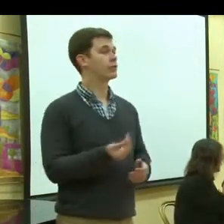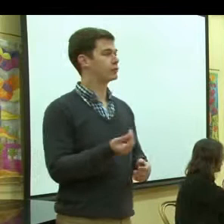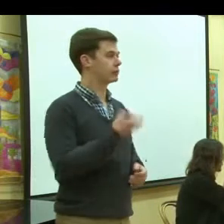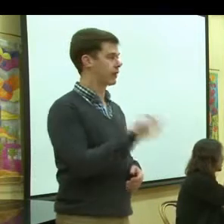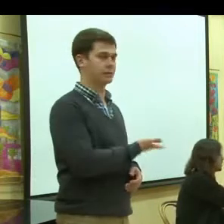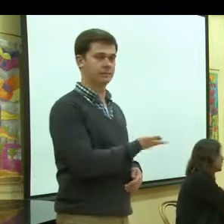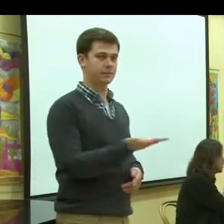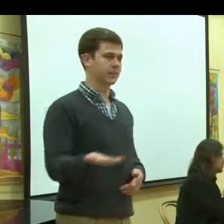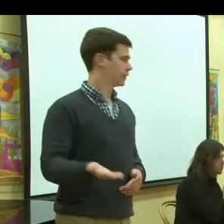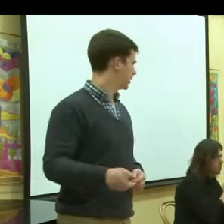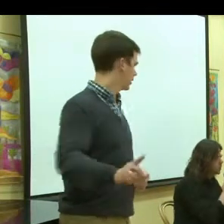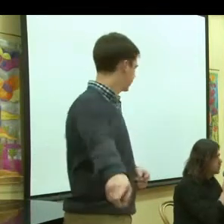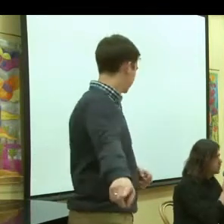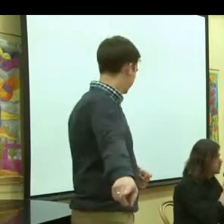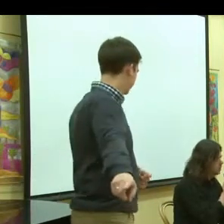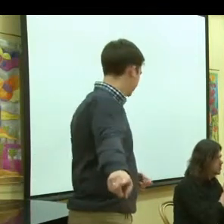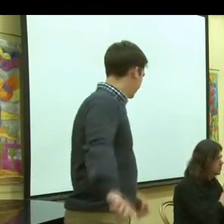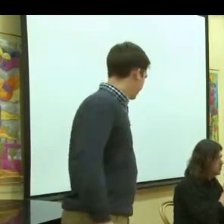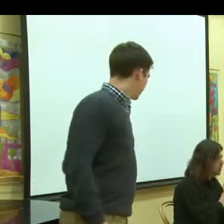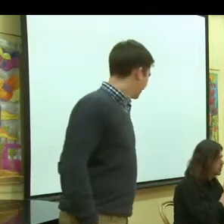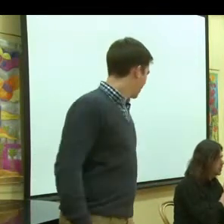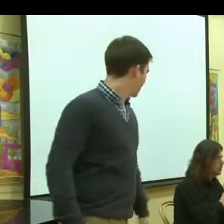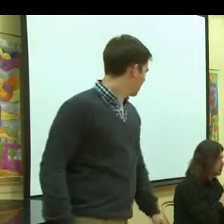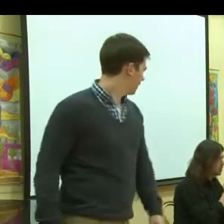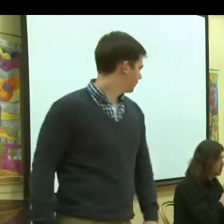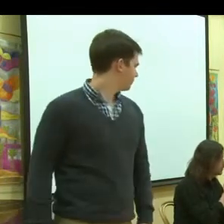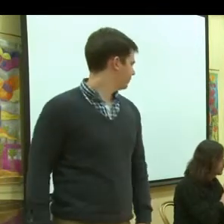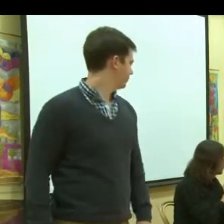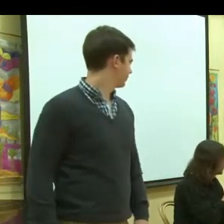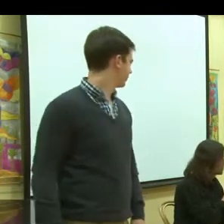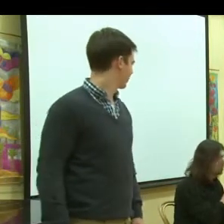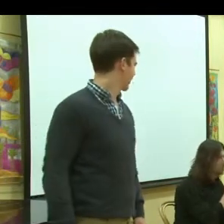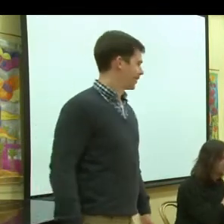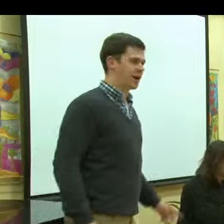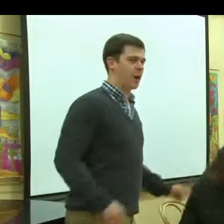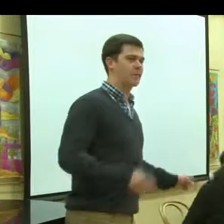Okej, no to sobie klimat kiedy czy coś jeszcze może? Jakby powiedział tacie, że ma się spotkać z kolegami na herbatce.